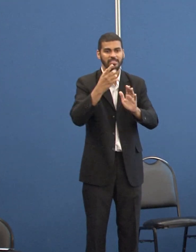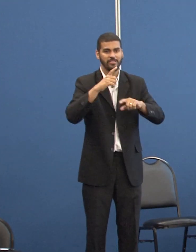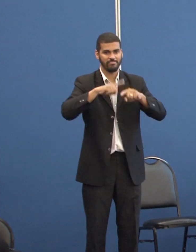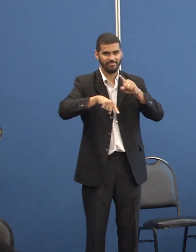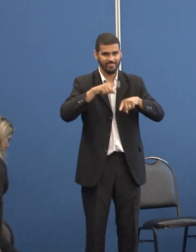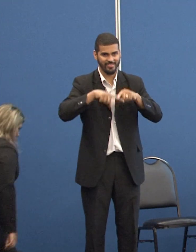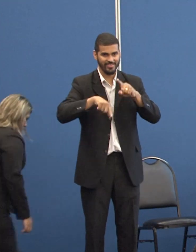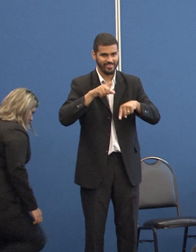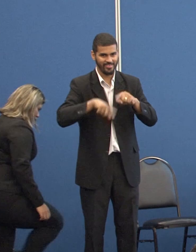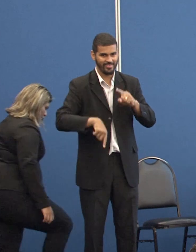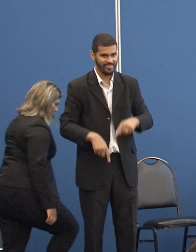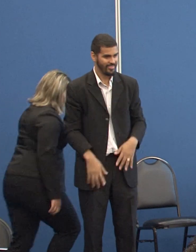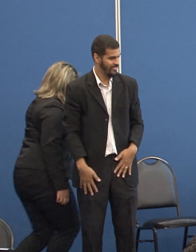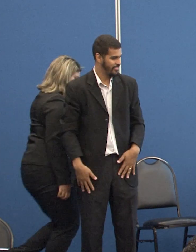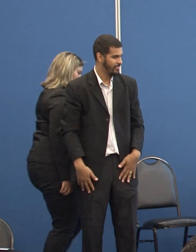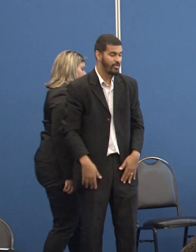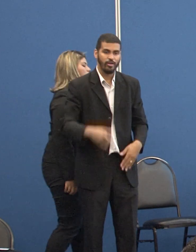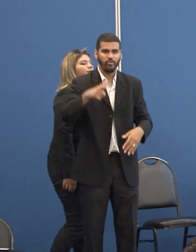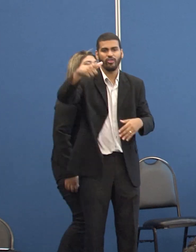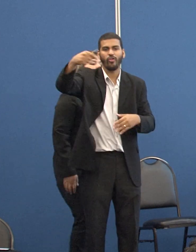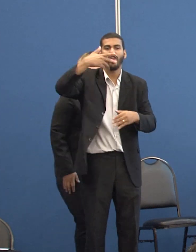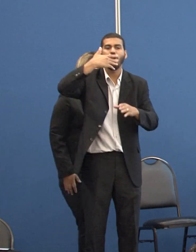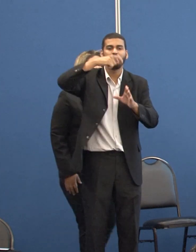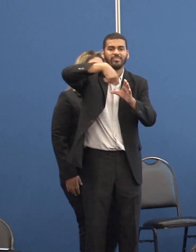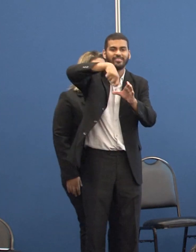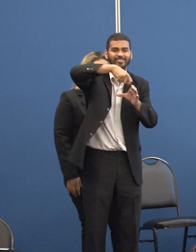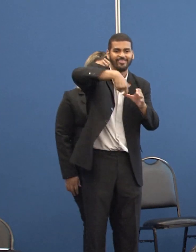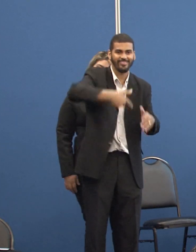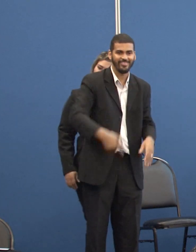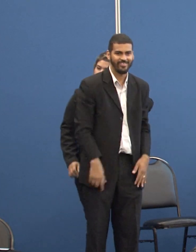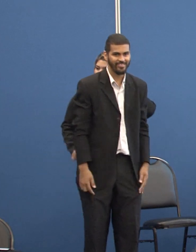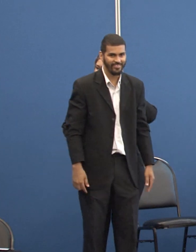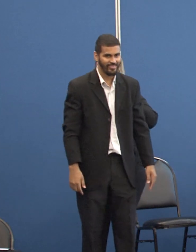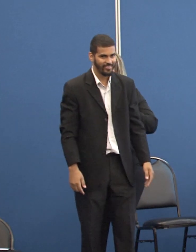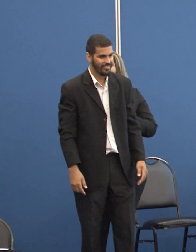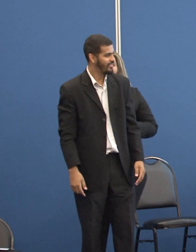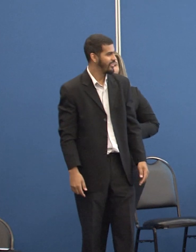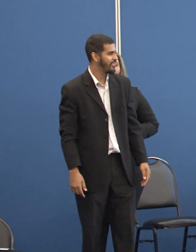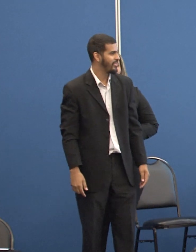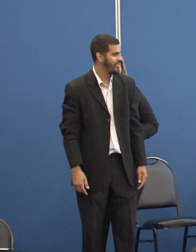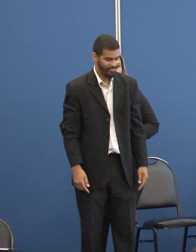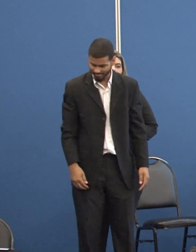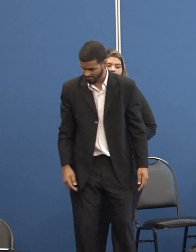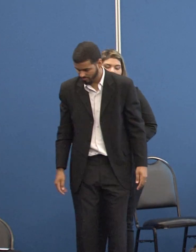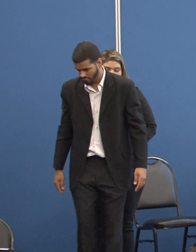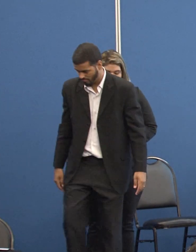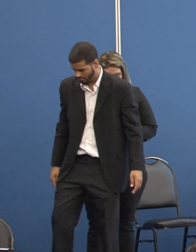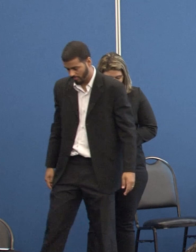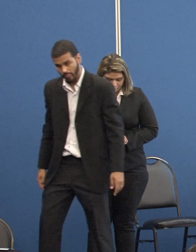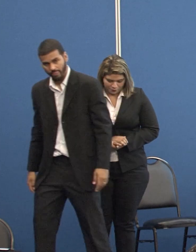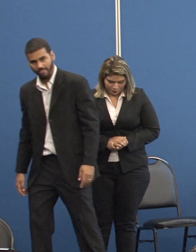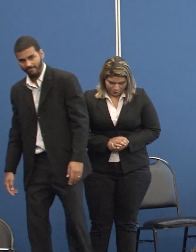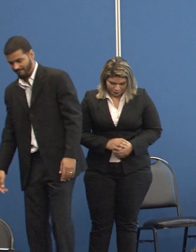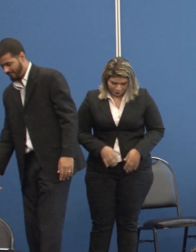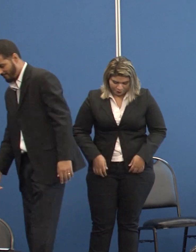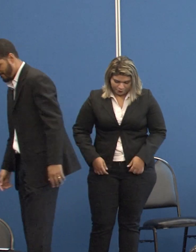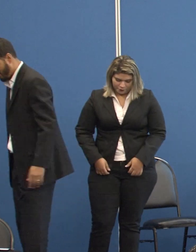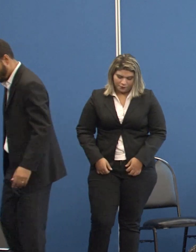atividades? Receita. Essa aqui. Ok. Essa.